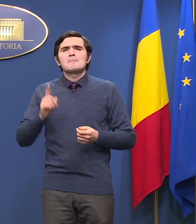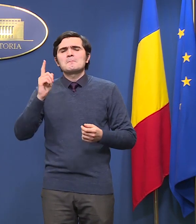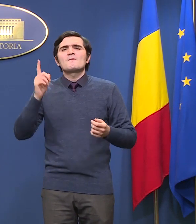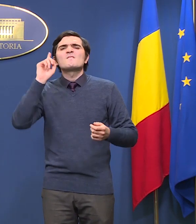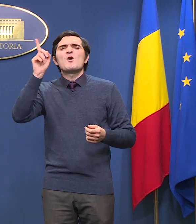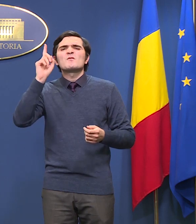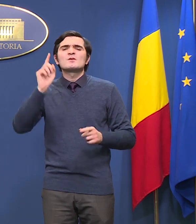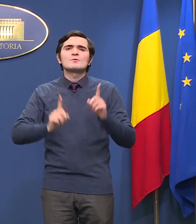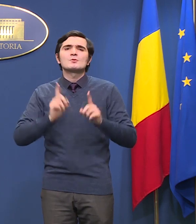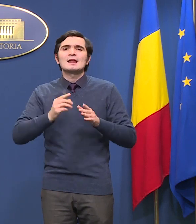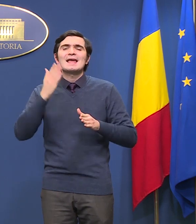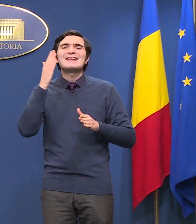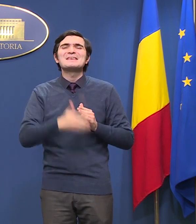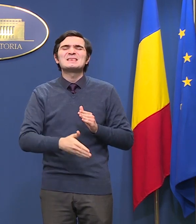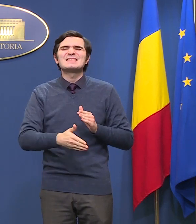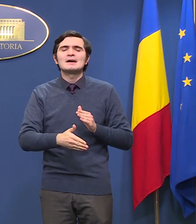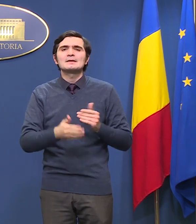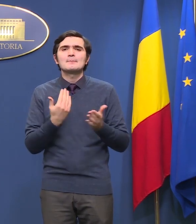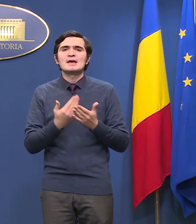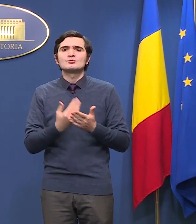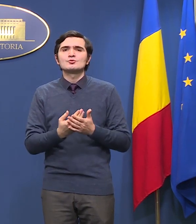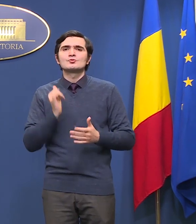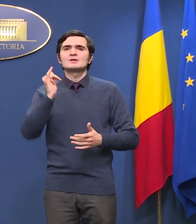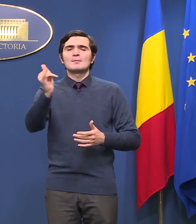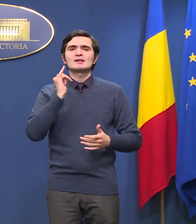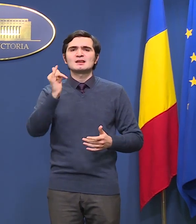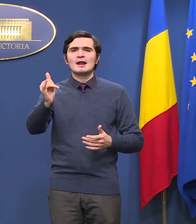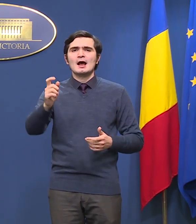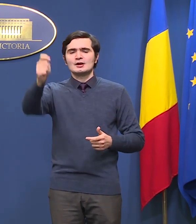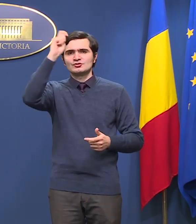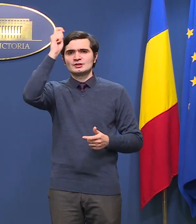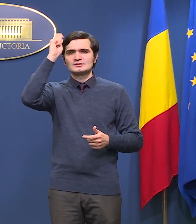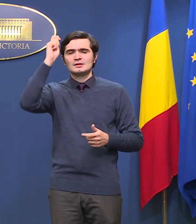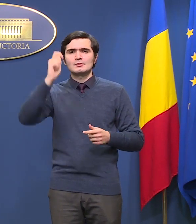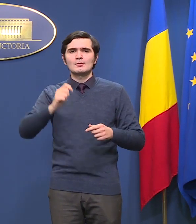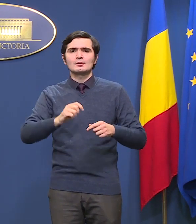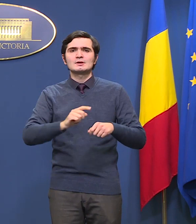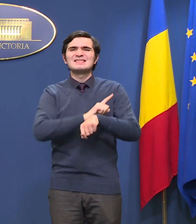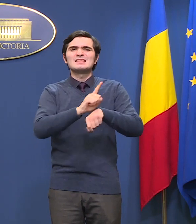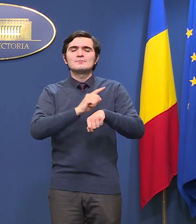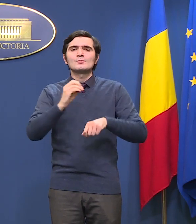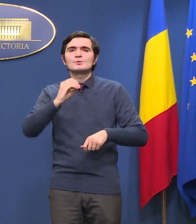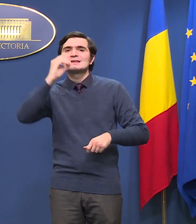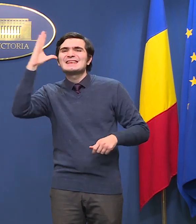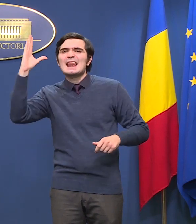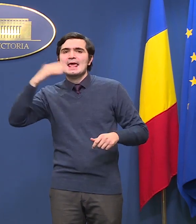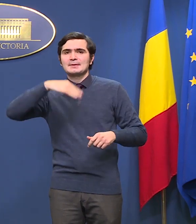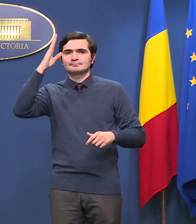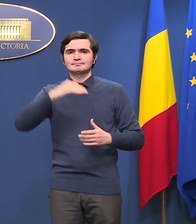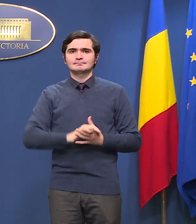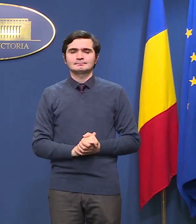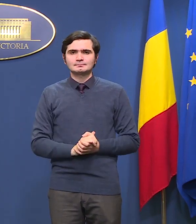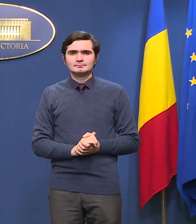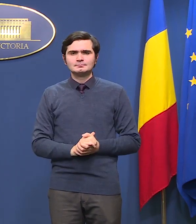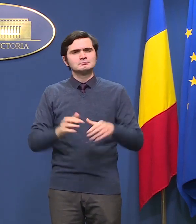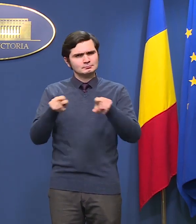exista limitări ale deplasării cetățenilor pe parcursul zilei. De